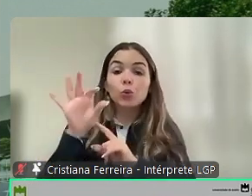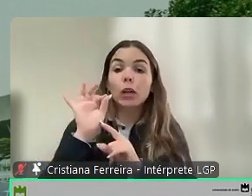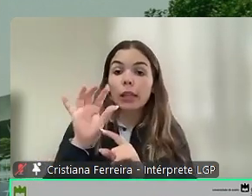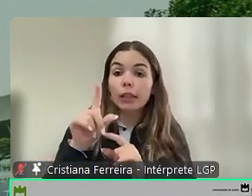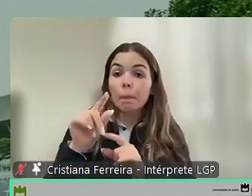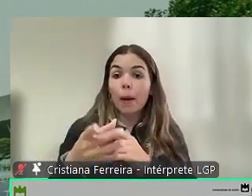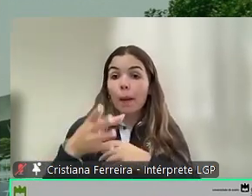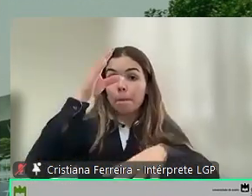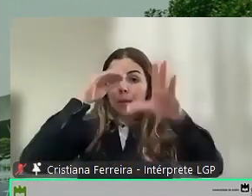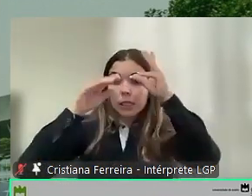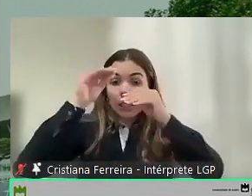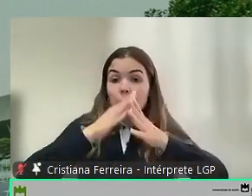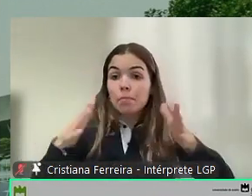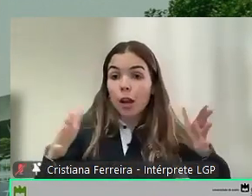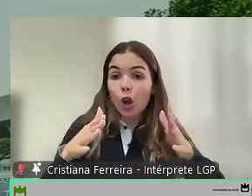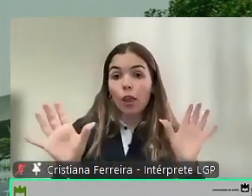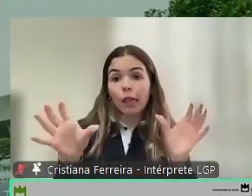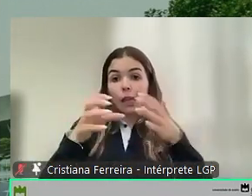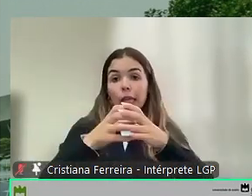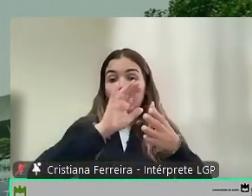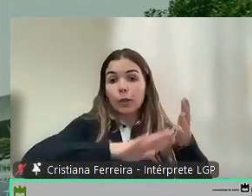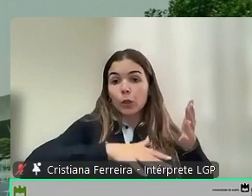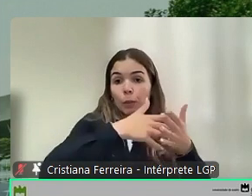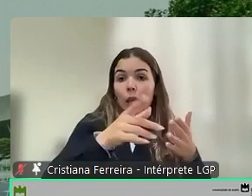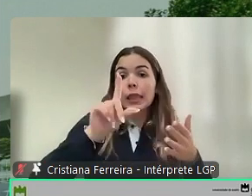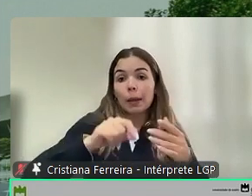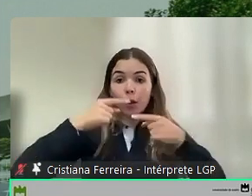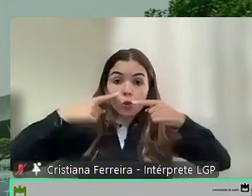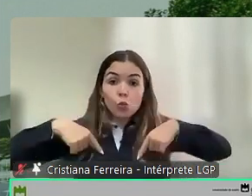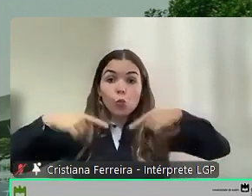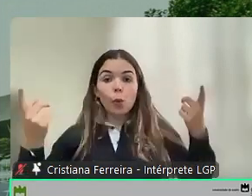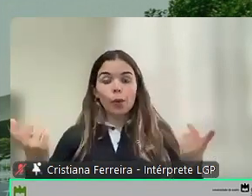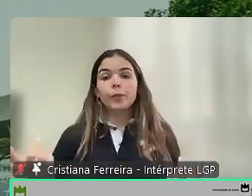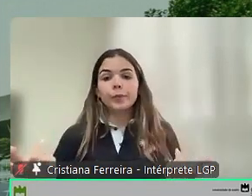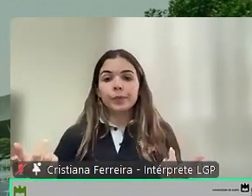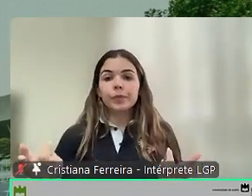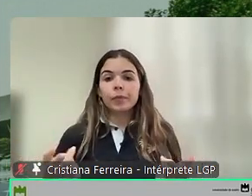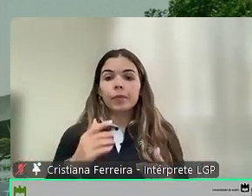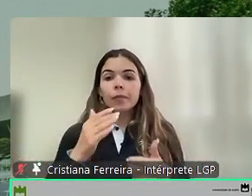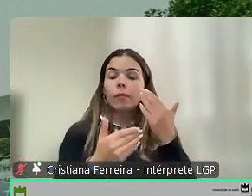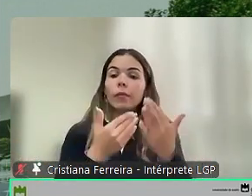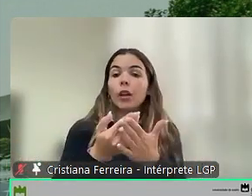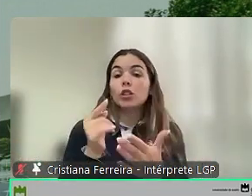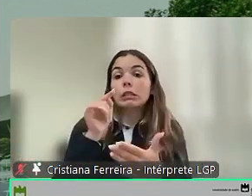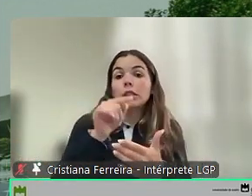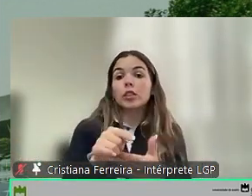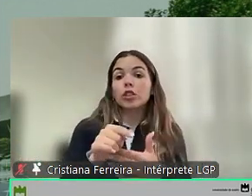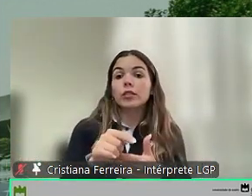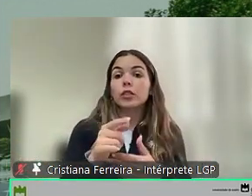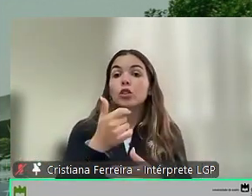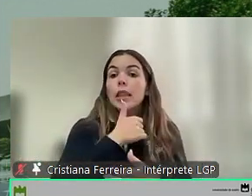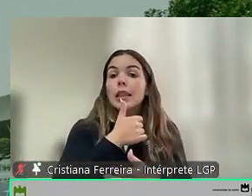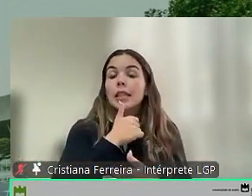da parte da equipa de planeamento e também da parte do público, tornando então estas tomadas de decisão